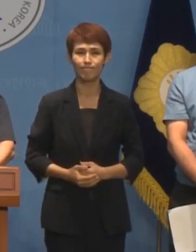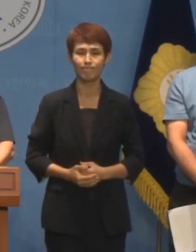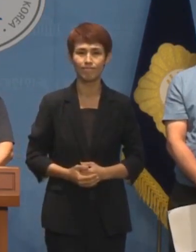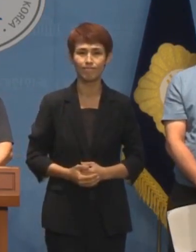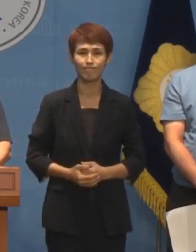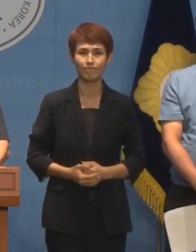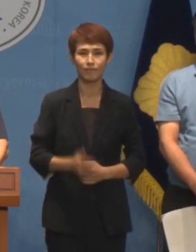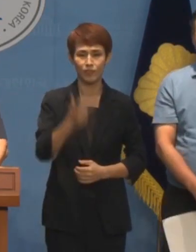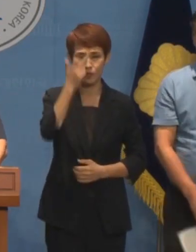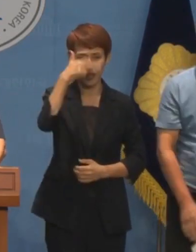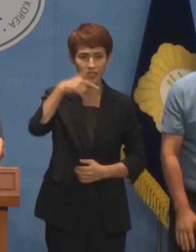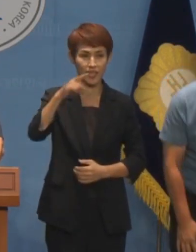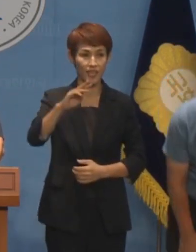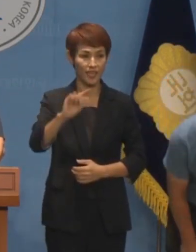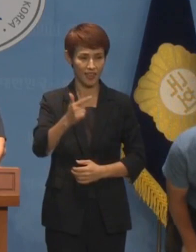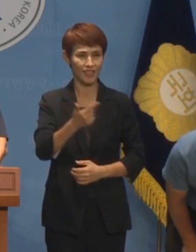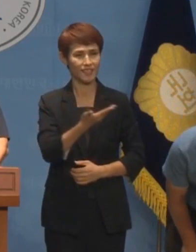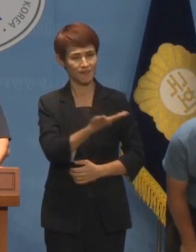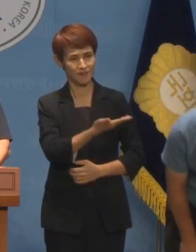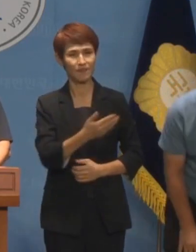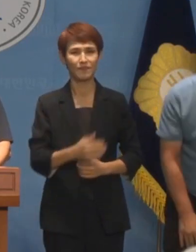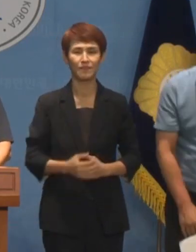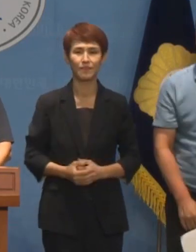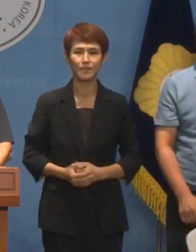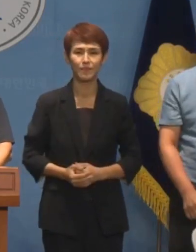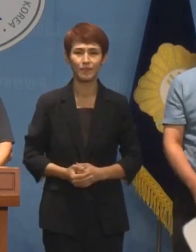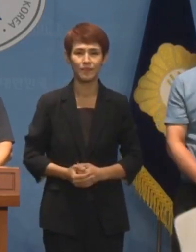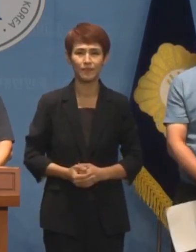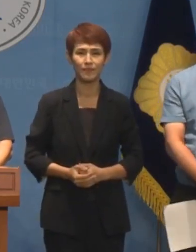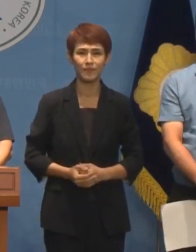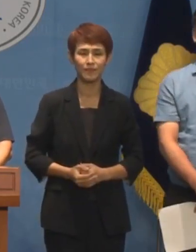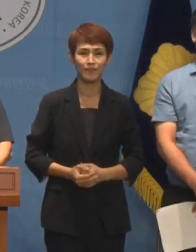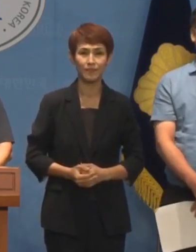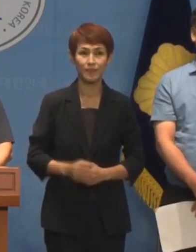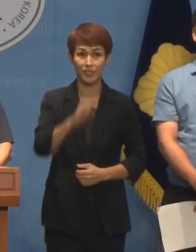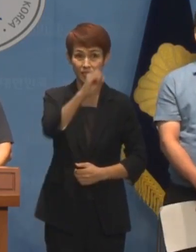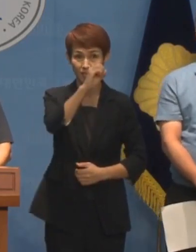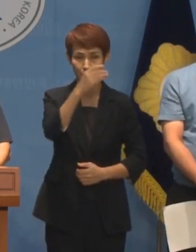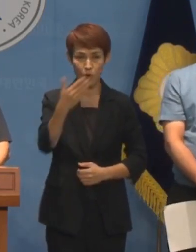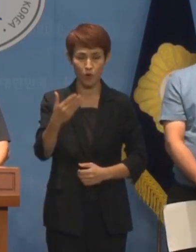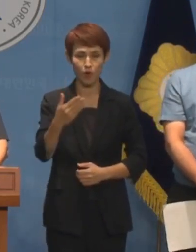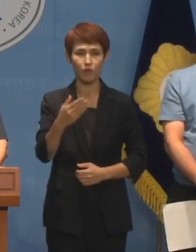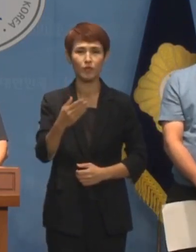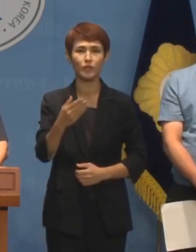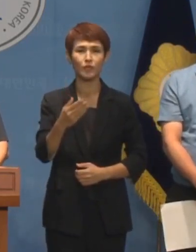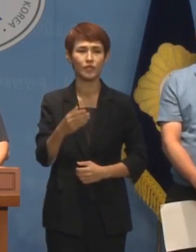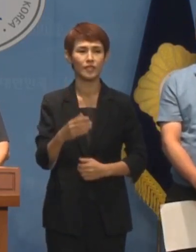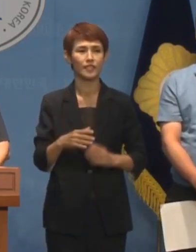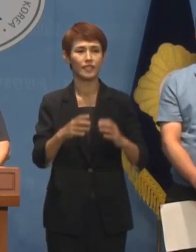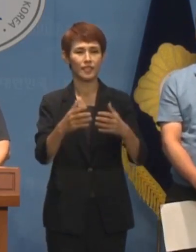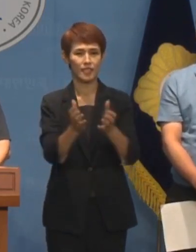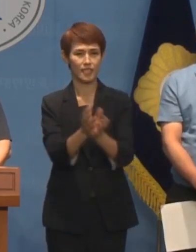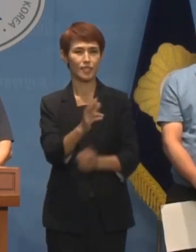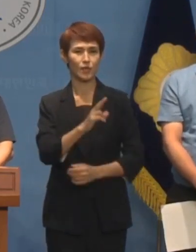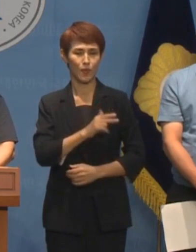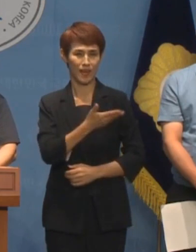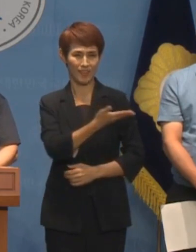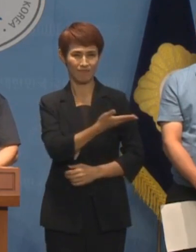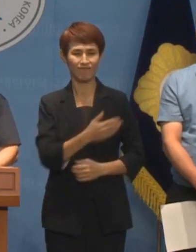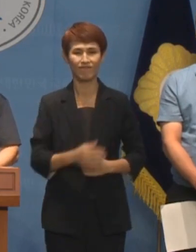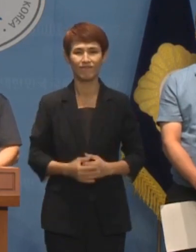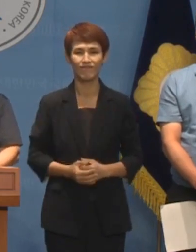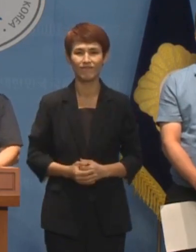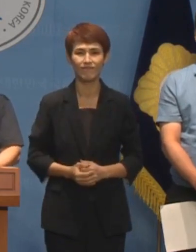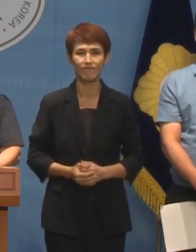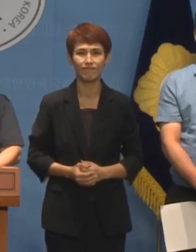양평지역위원회 최재관 위원장님 참여해 주셨습니다. 양평군의회 여현정 군의원님 참여해 주셨습니다.